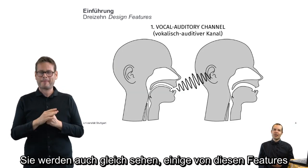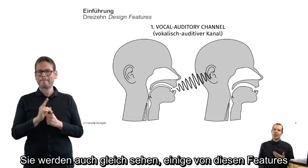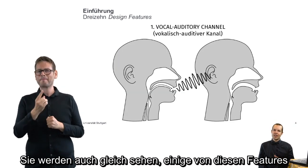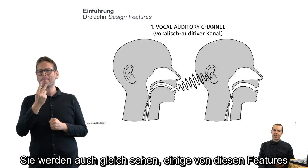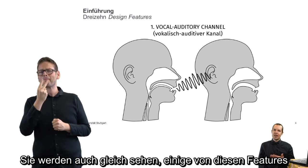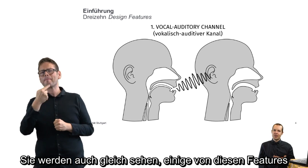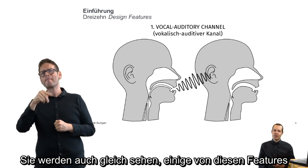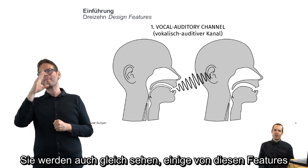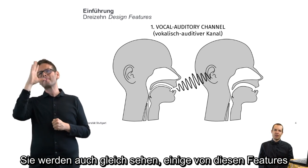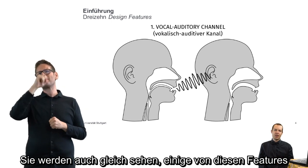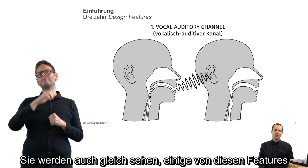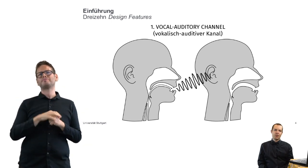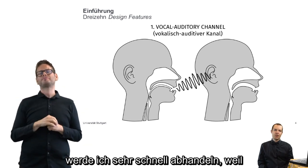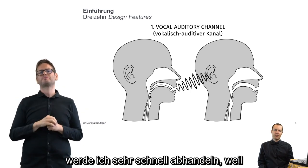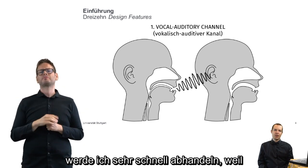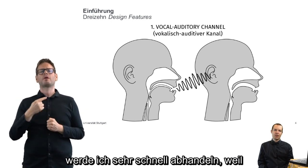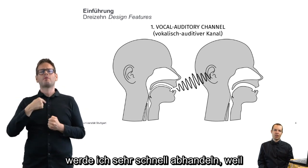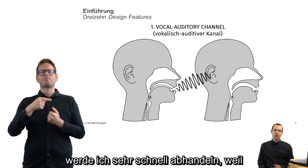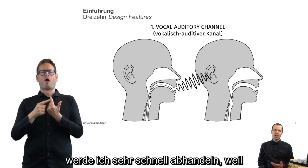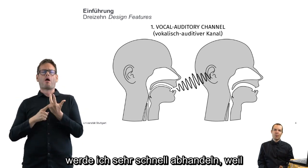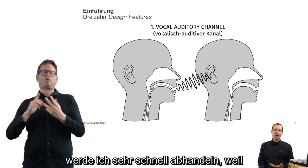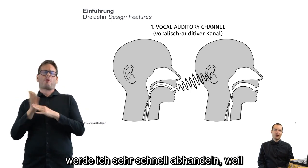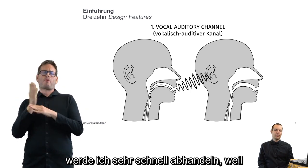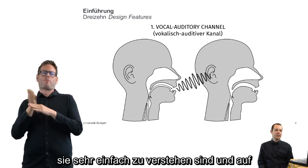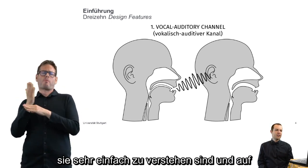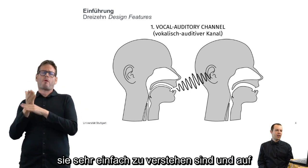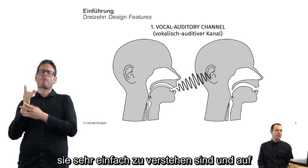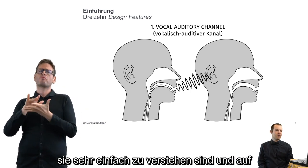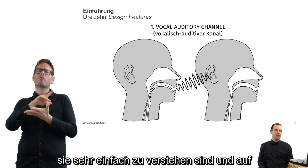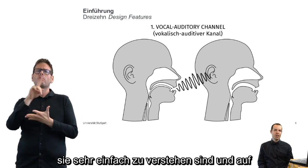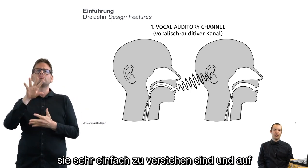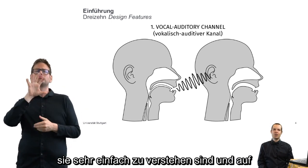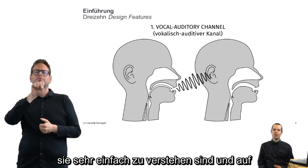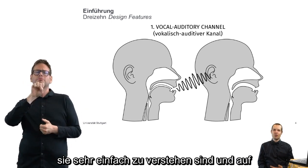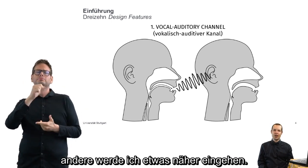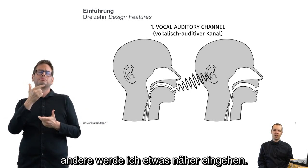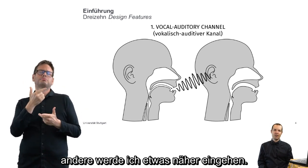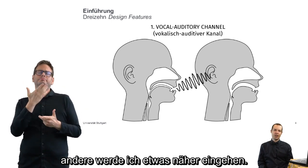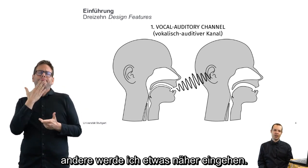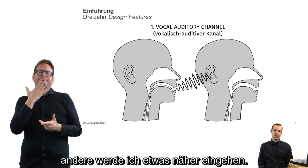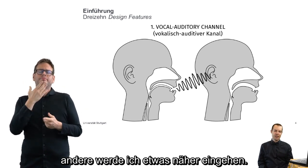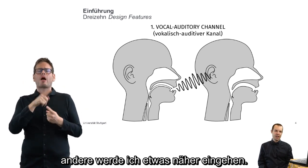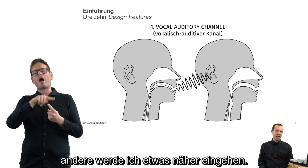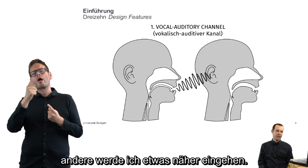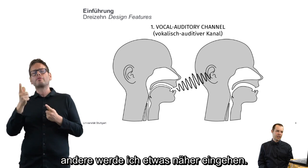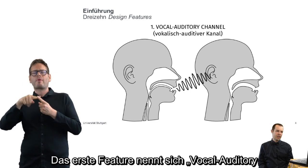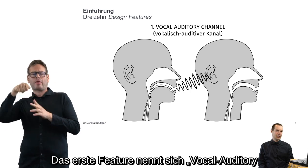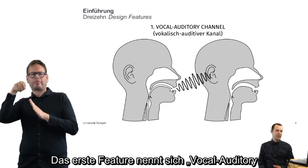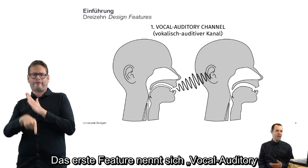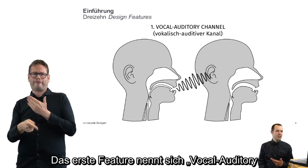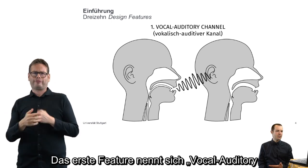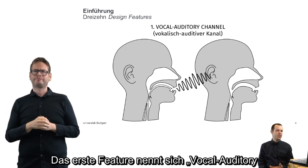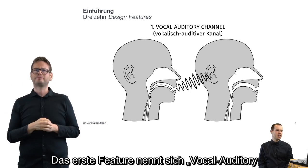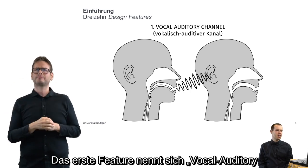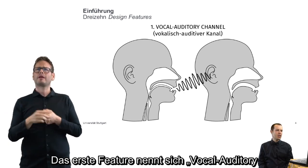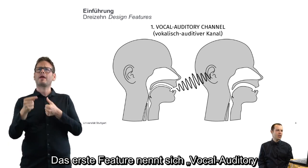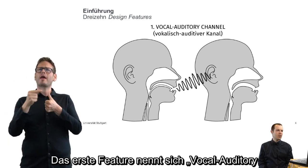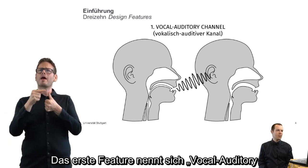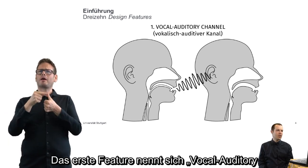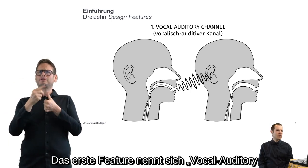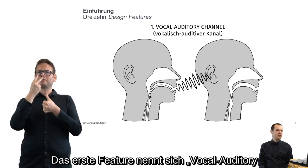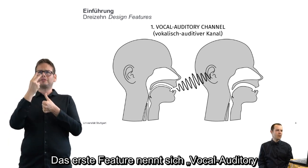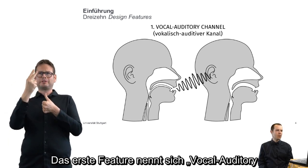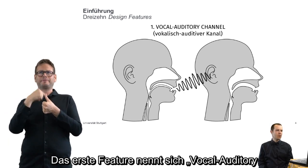Sie werden auch gleich sehen, einige von diesen Features werde ich sehr schnell abhandeln, weil sie sehr einfach zu verstehen sind, auf andere werde ich etwas näher eingehen. Das erste Feature